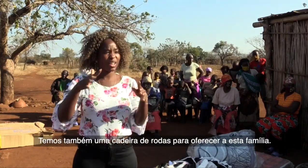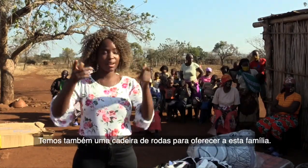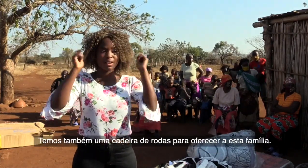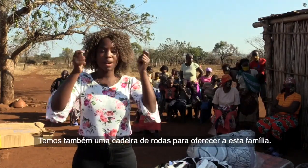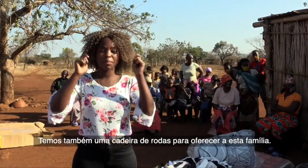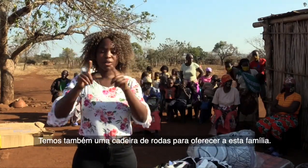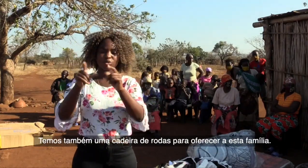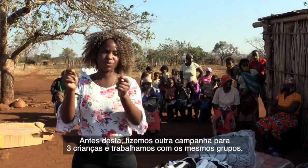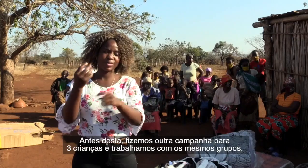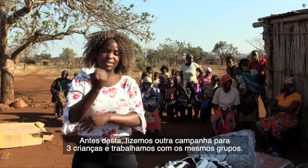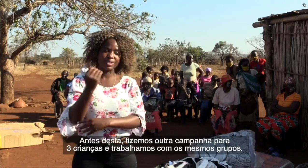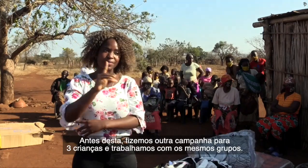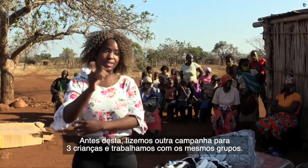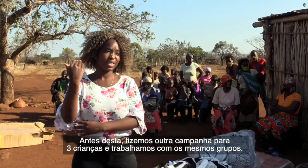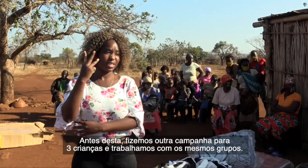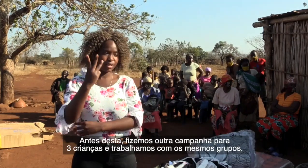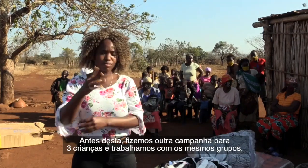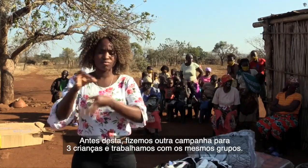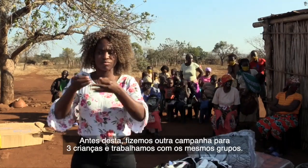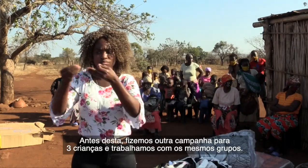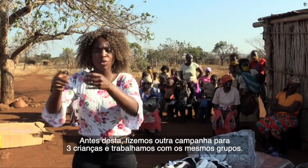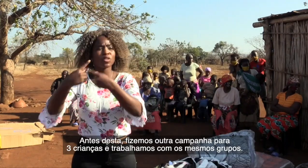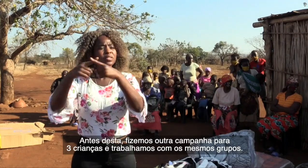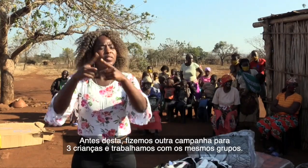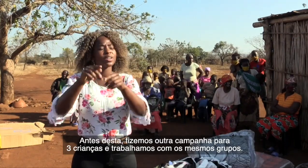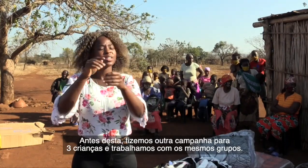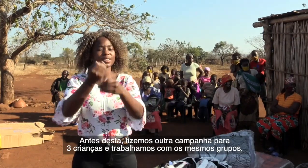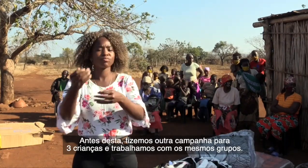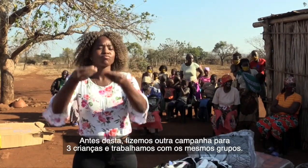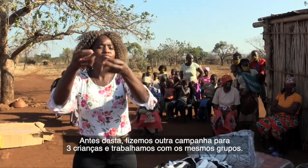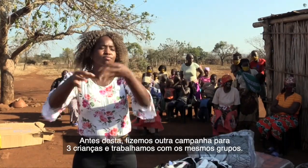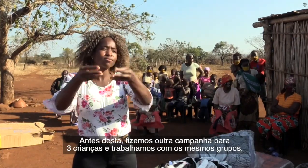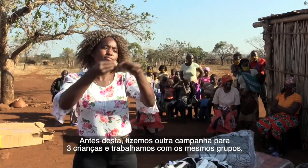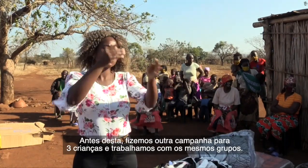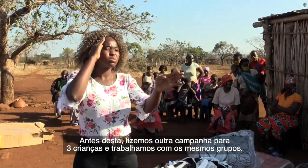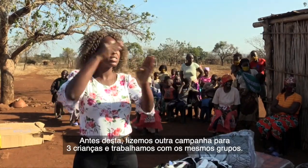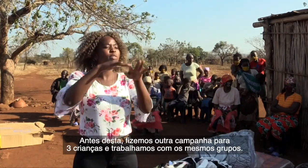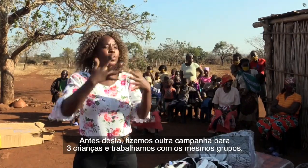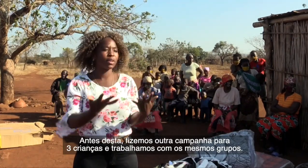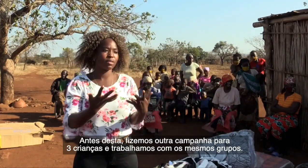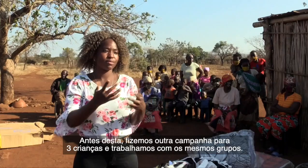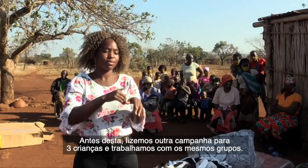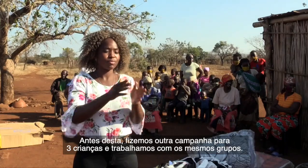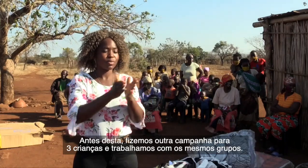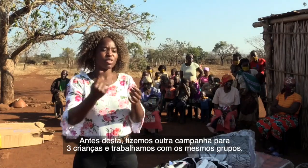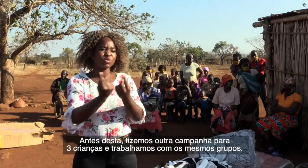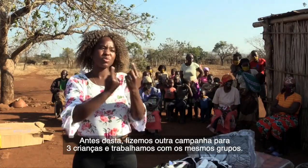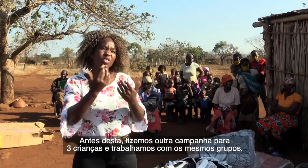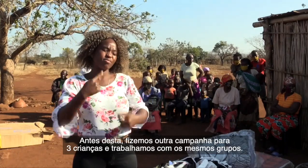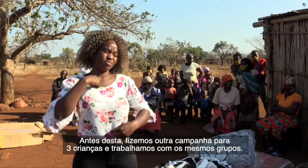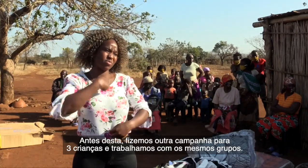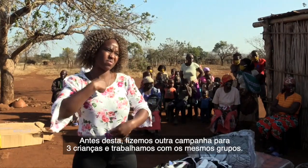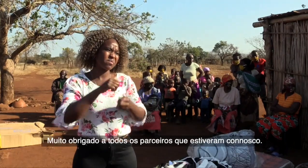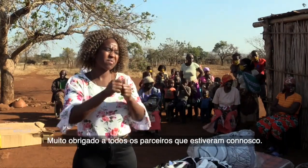oferecermos também a esta família. E com esta campanha que tivemos antes das 3 crianças que estavam no sofrimento, também apareceram